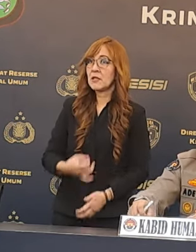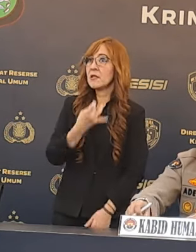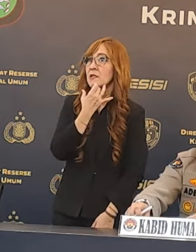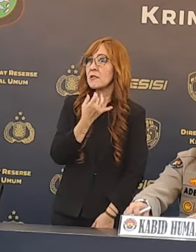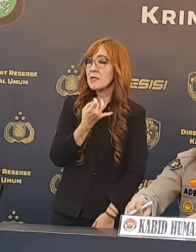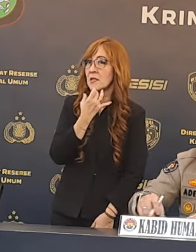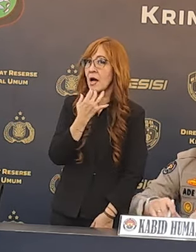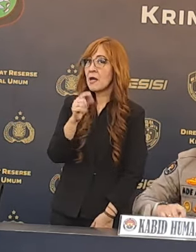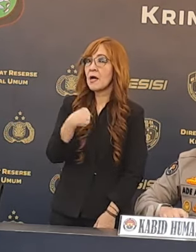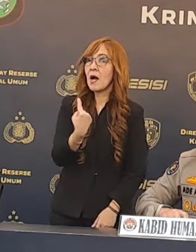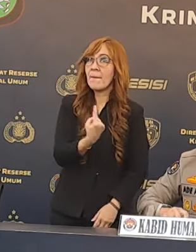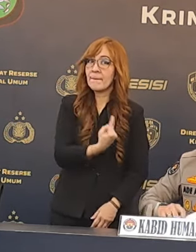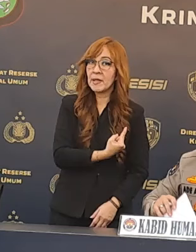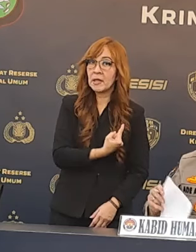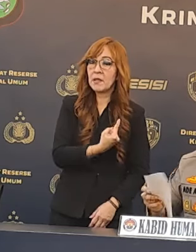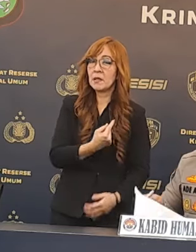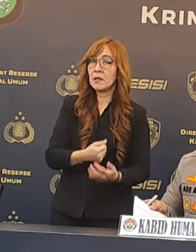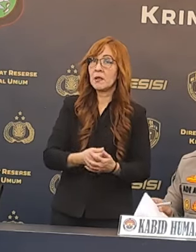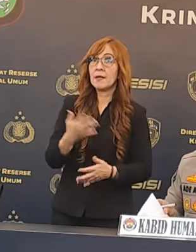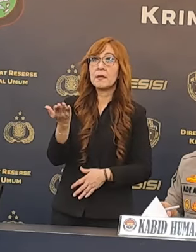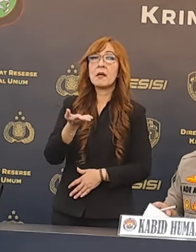izinkanlah kami dari